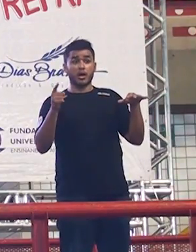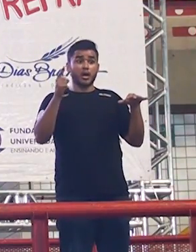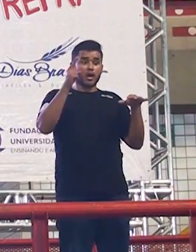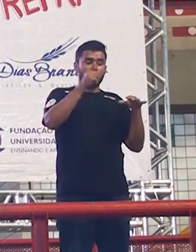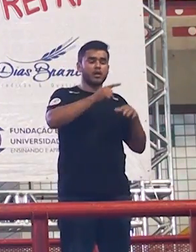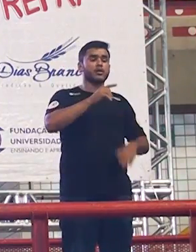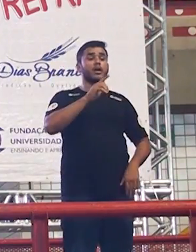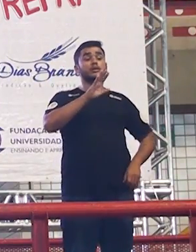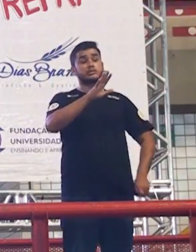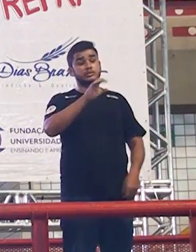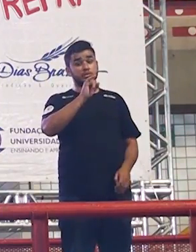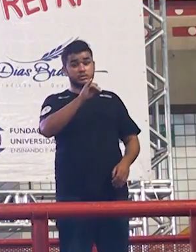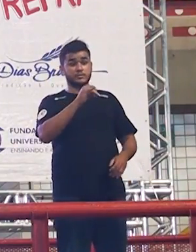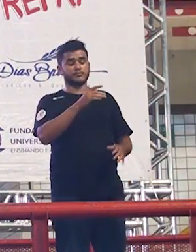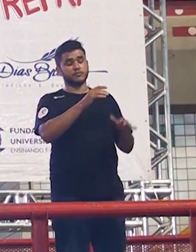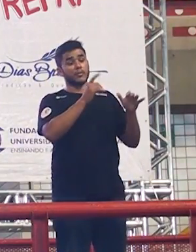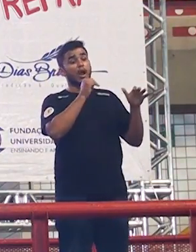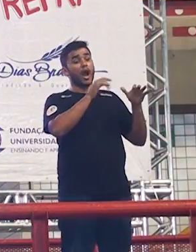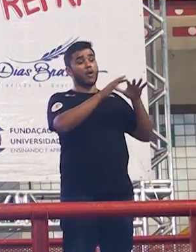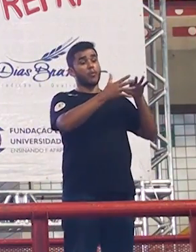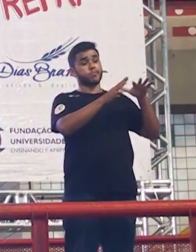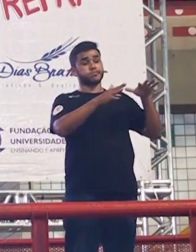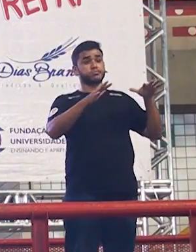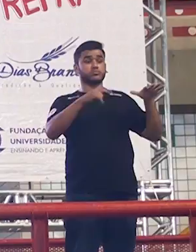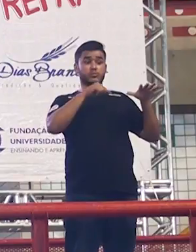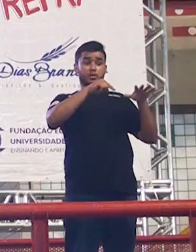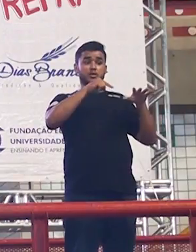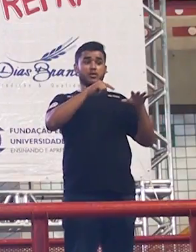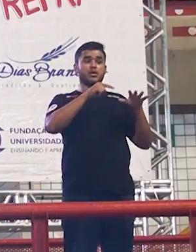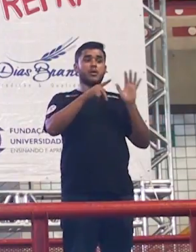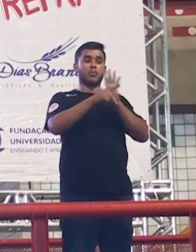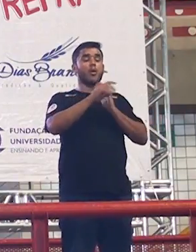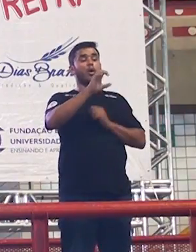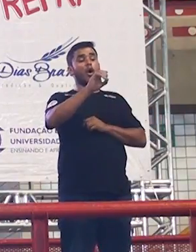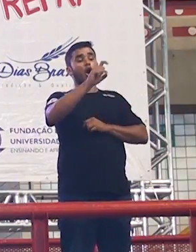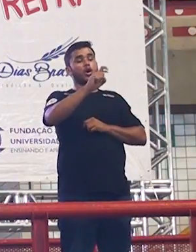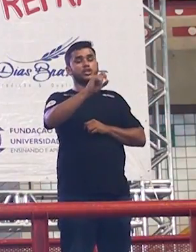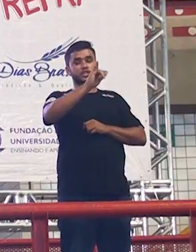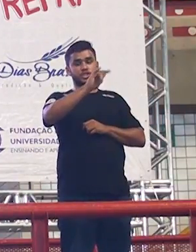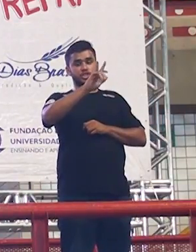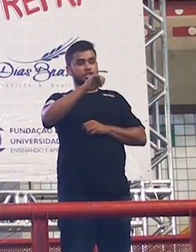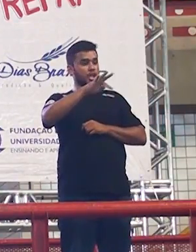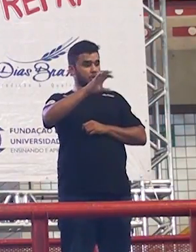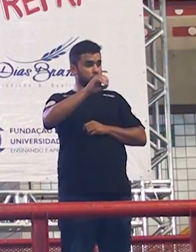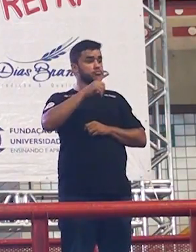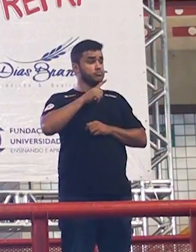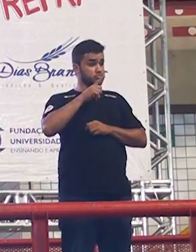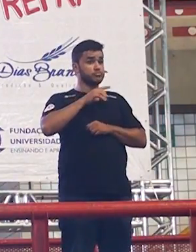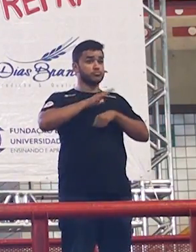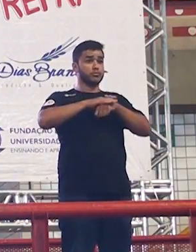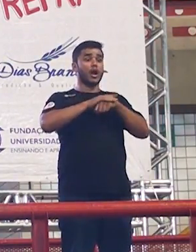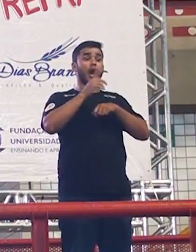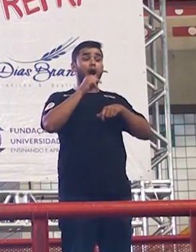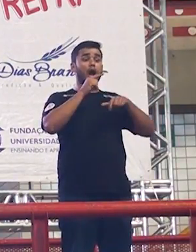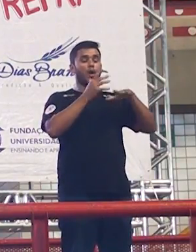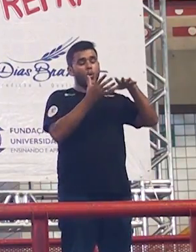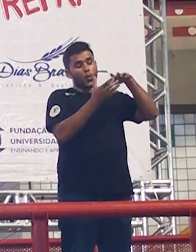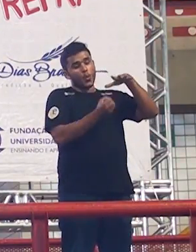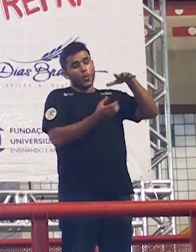pessoal. Quando a água vai, ela é uma água rica em oxigênio. Oxigênio necessário para os peixes